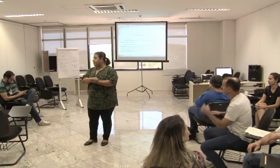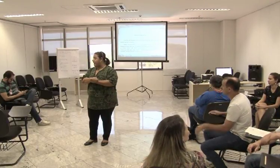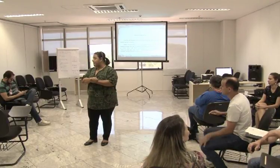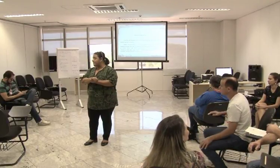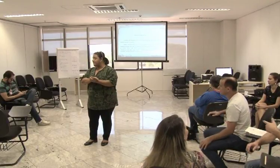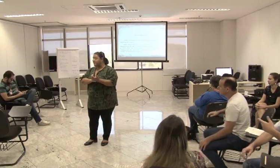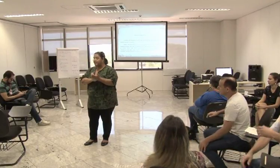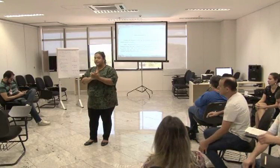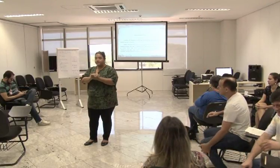bem?